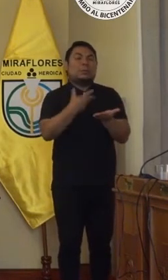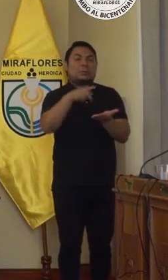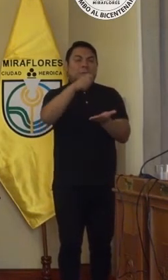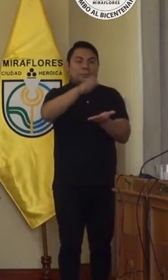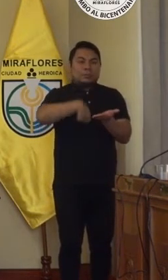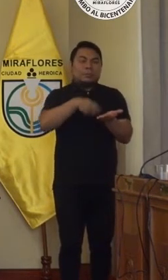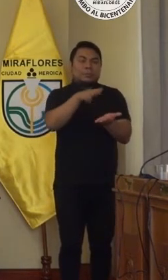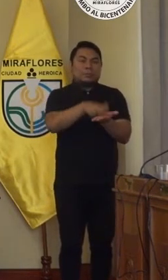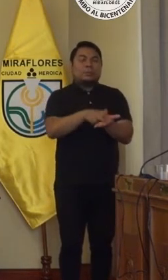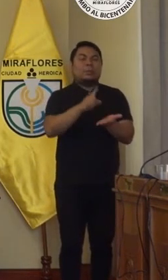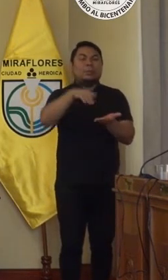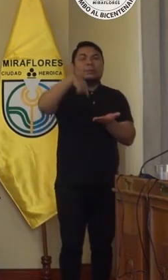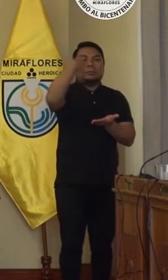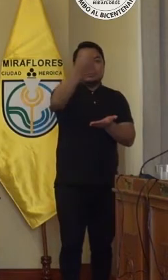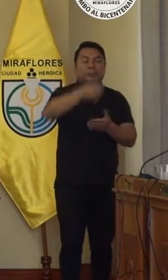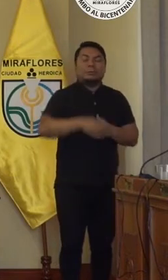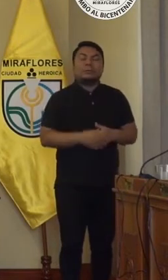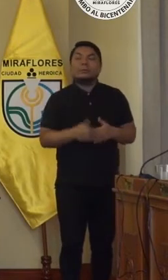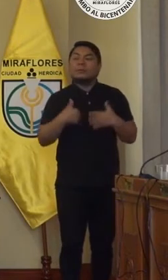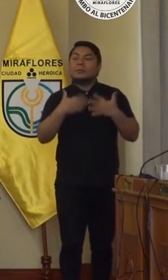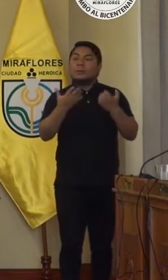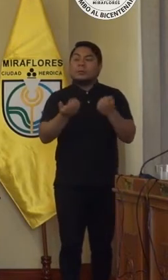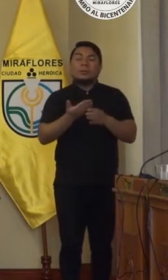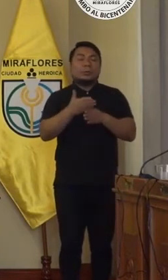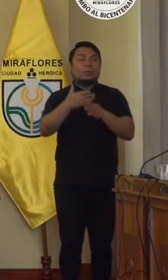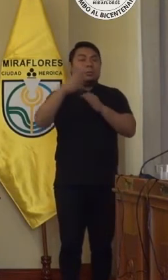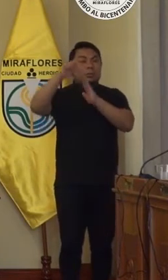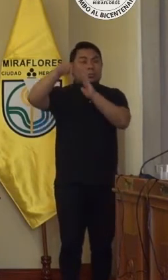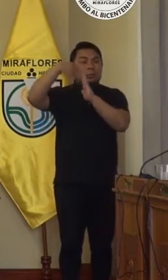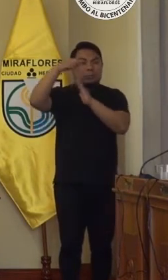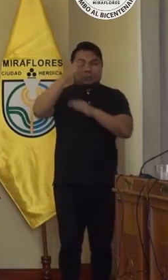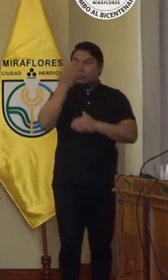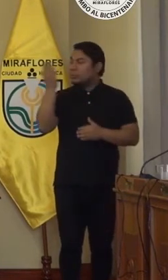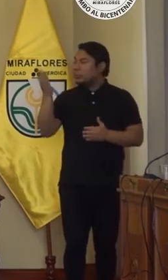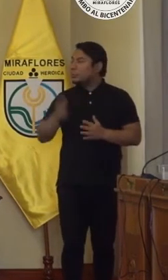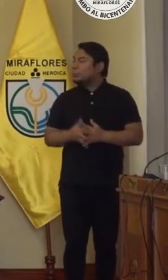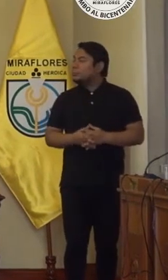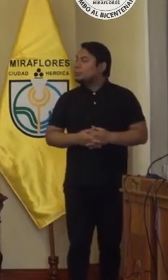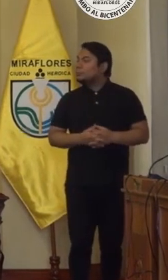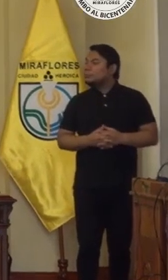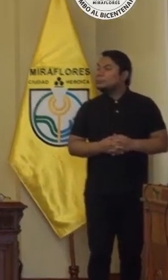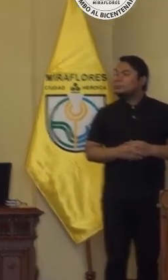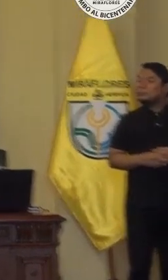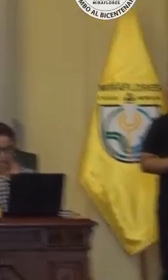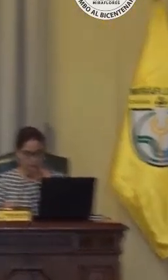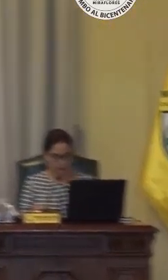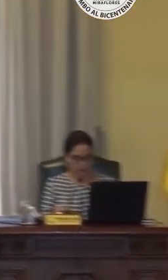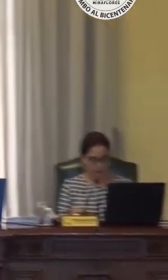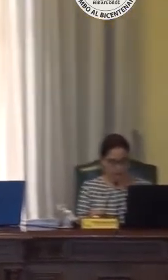respectivo. Les quiero compartir este video a continuación.